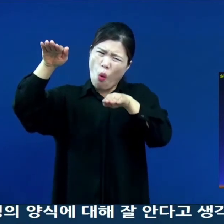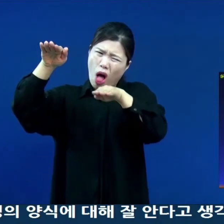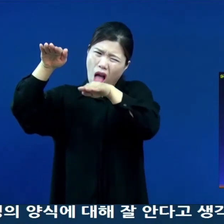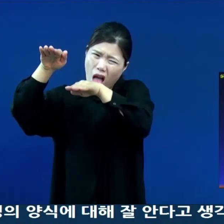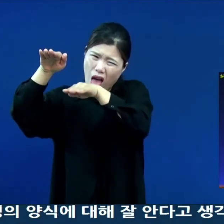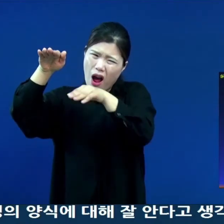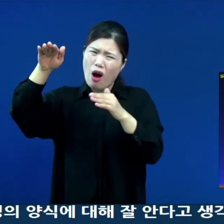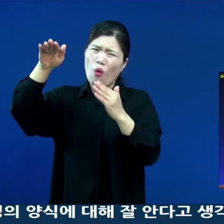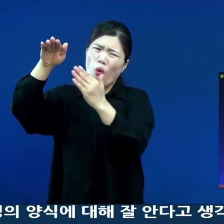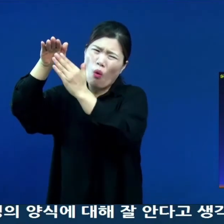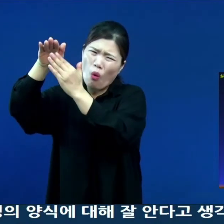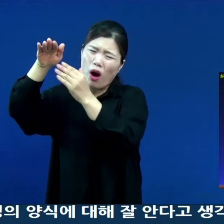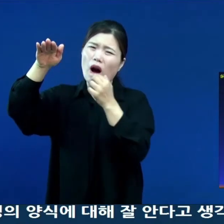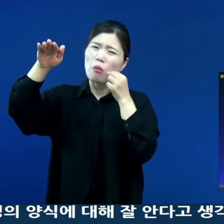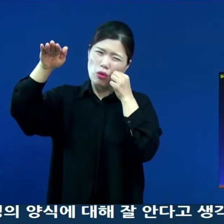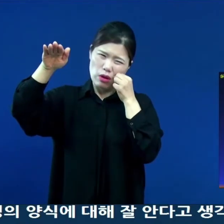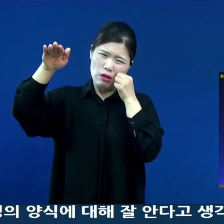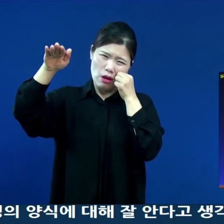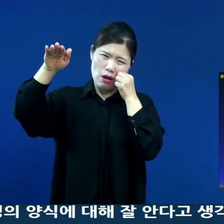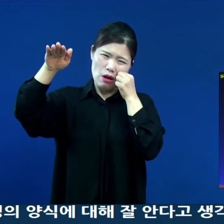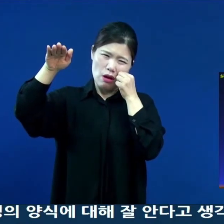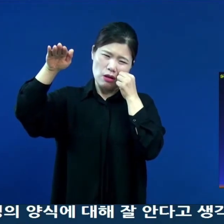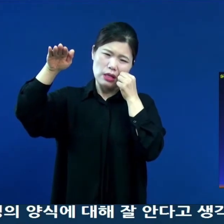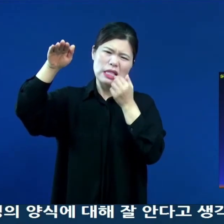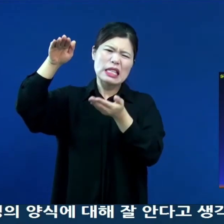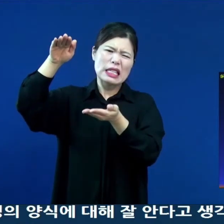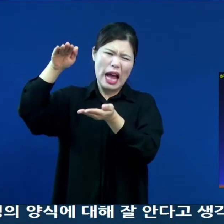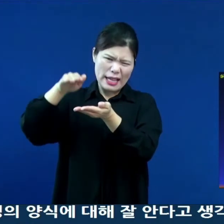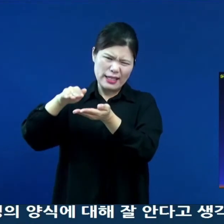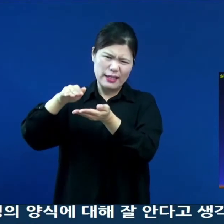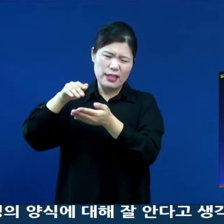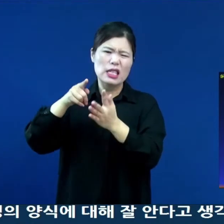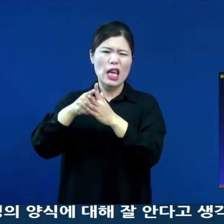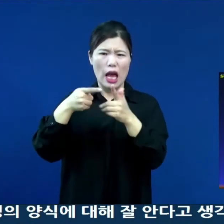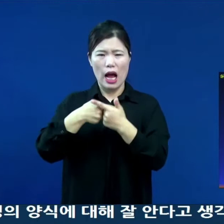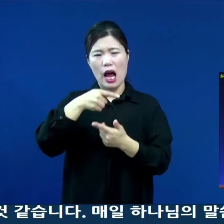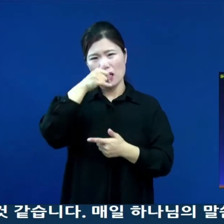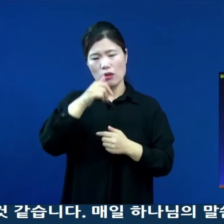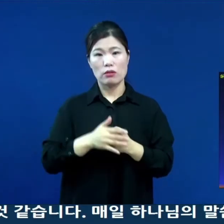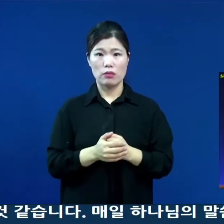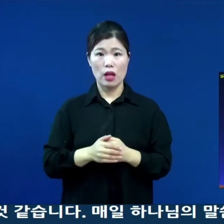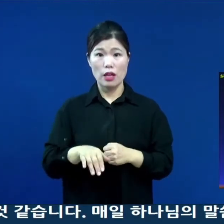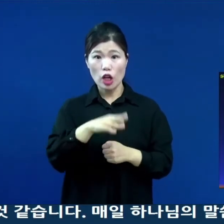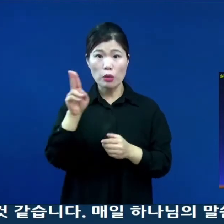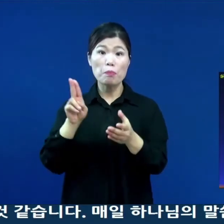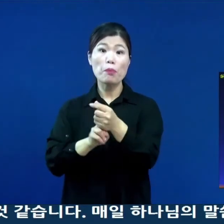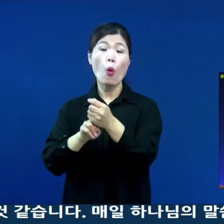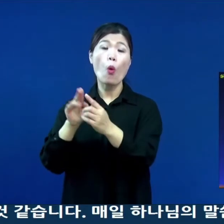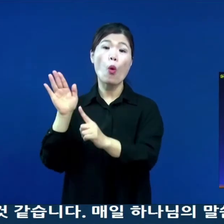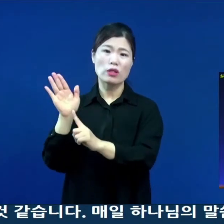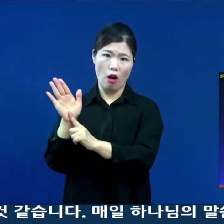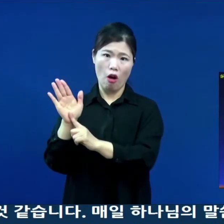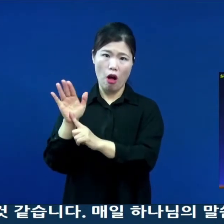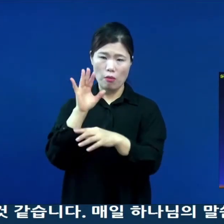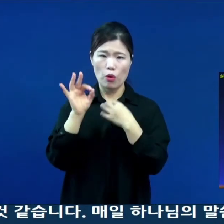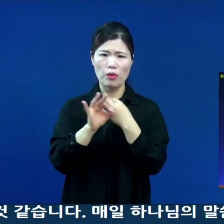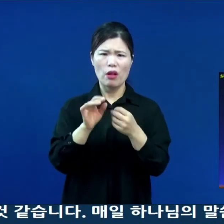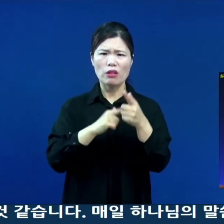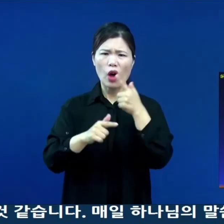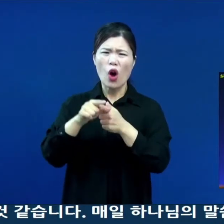수준의 이해였다는 겁니다. 여러분, 표적은 우리를 더 깊은 믿음으로